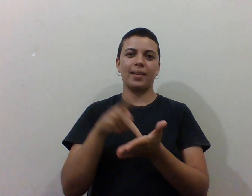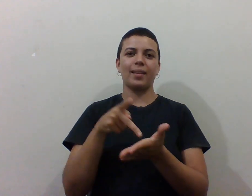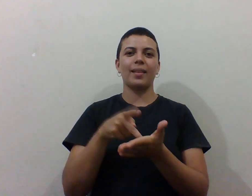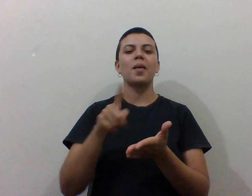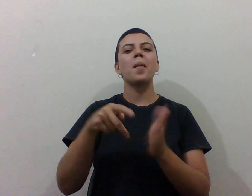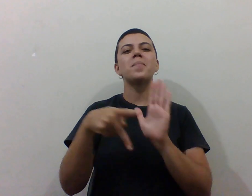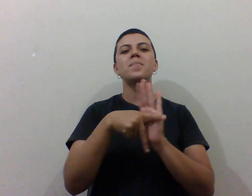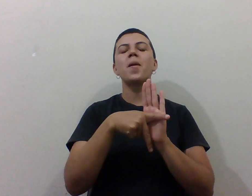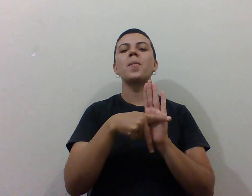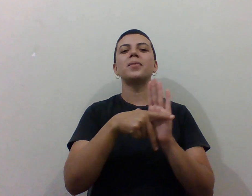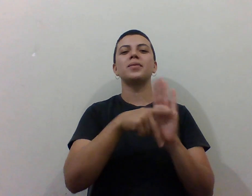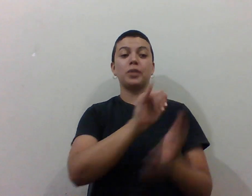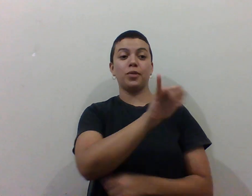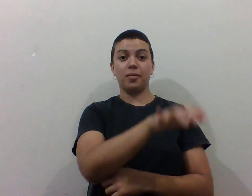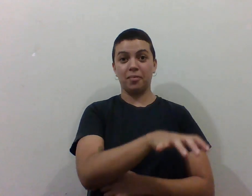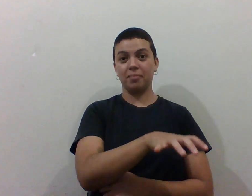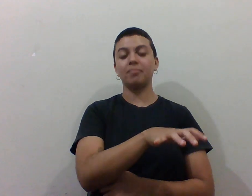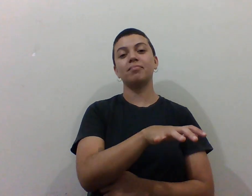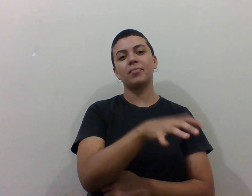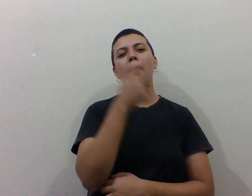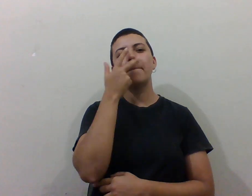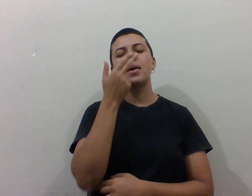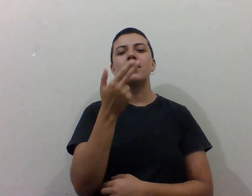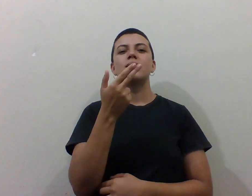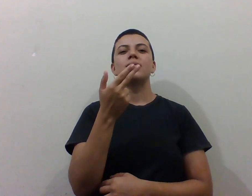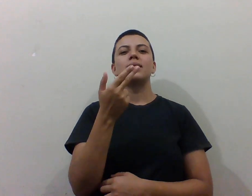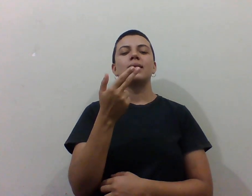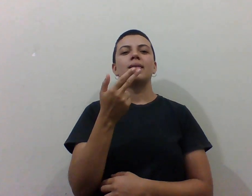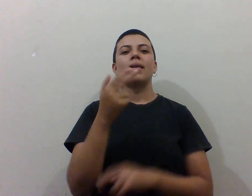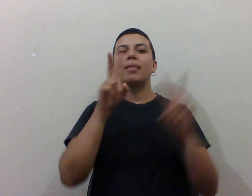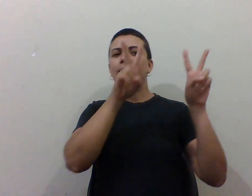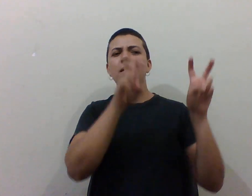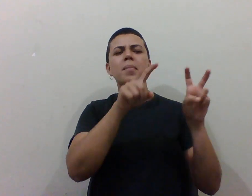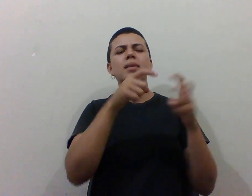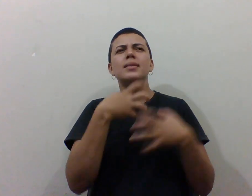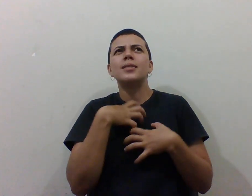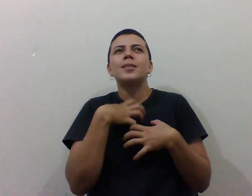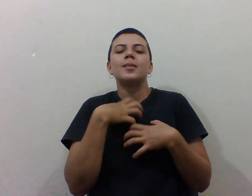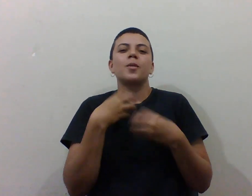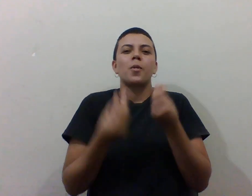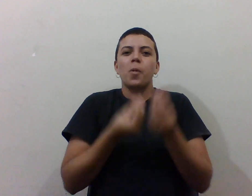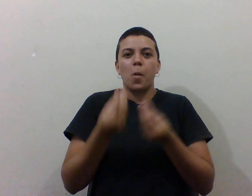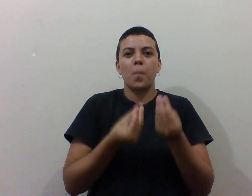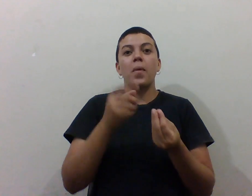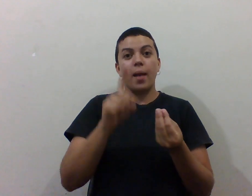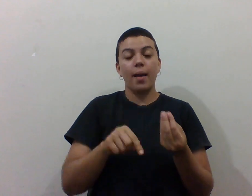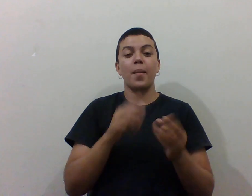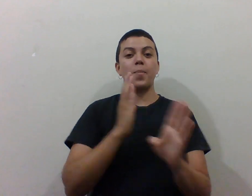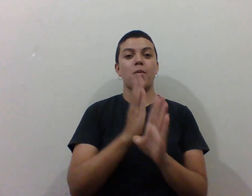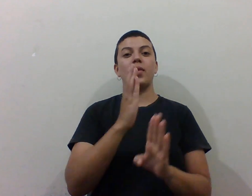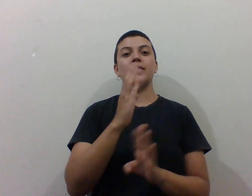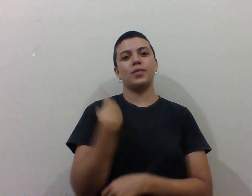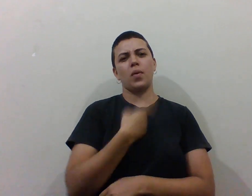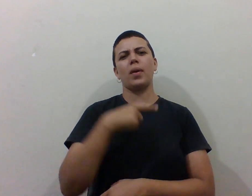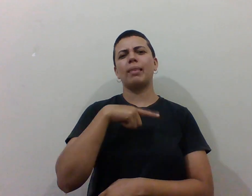talvez a grande dificuldade e sensibilidade desse item esteja no fato de que a gente ainda tem muitas dúvidas a